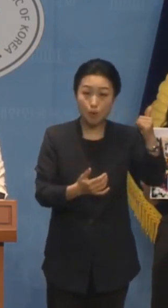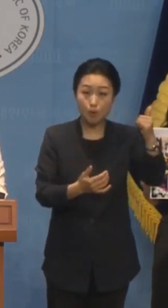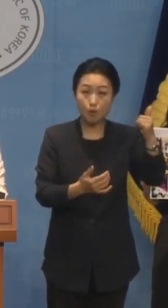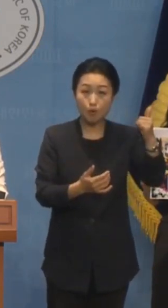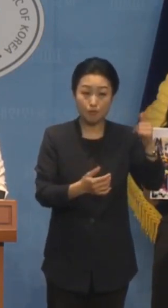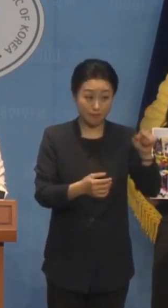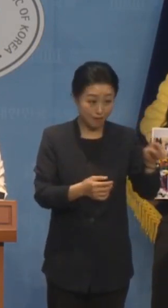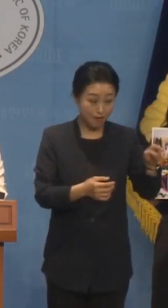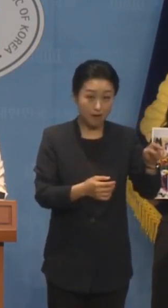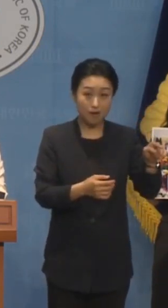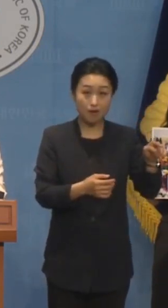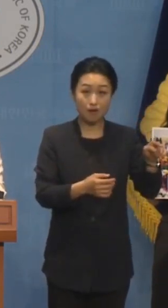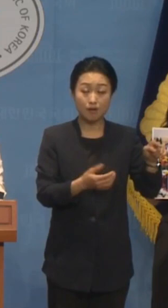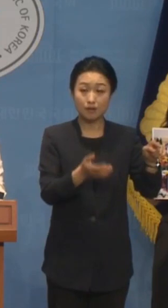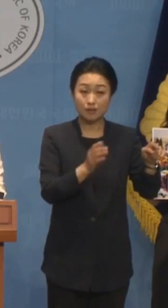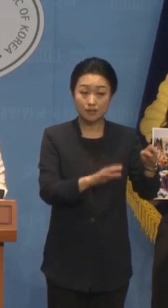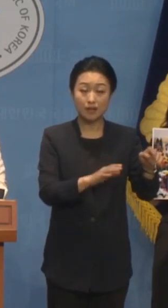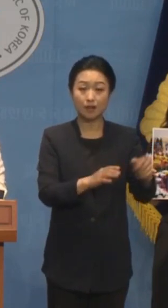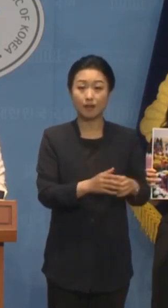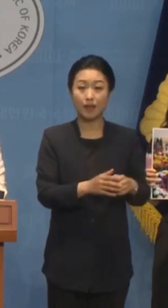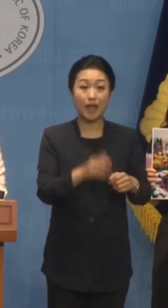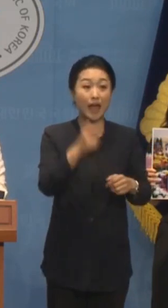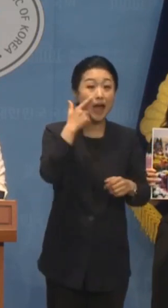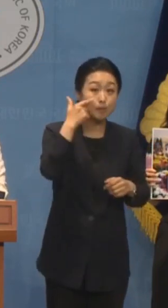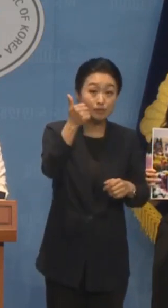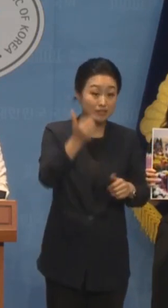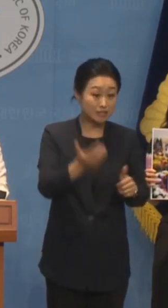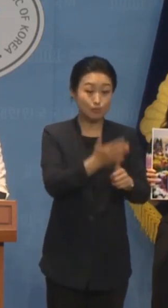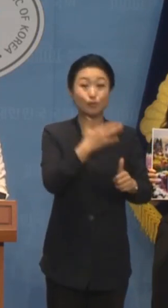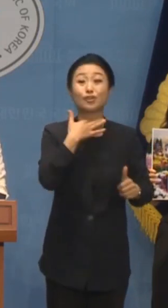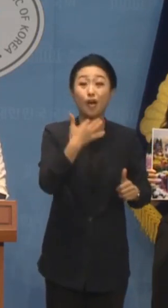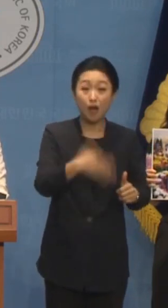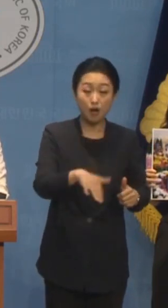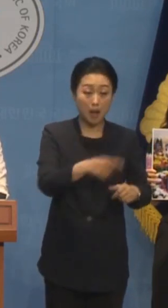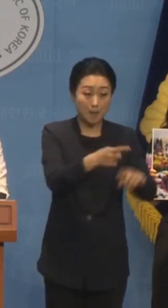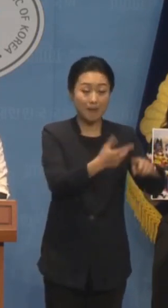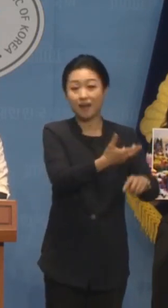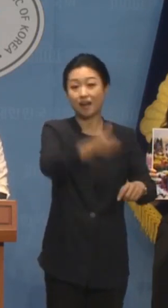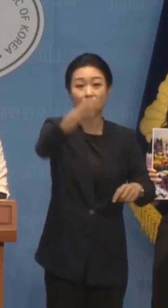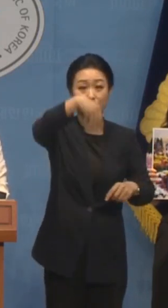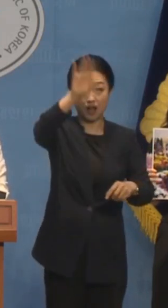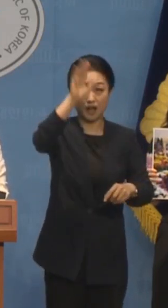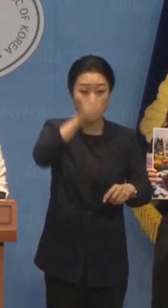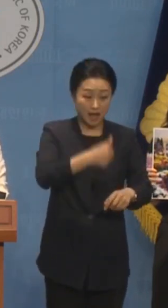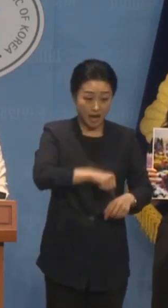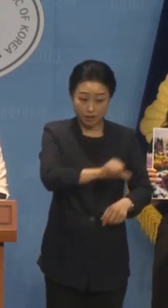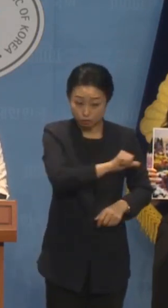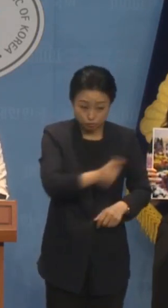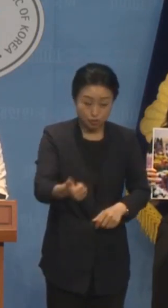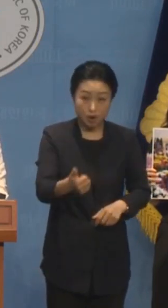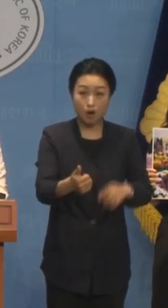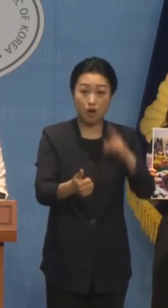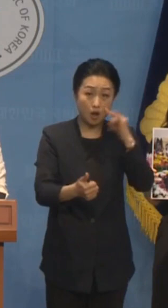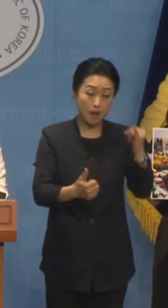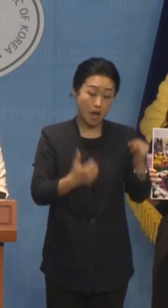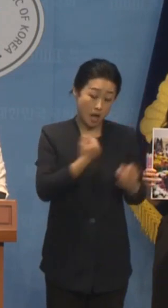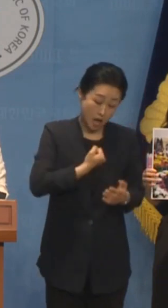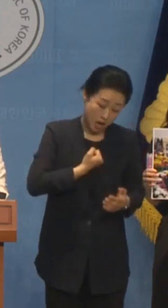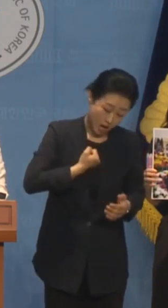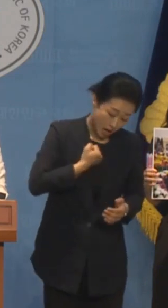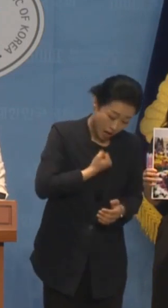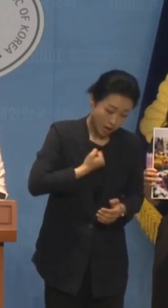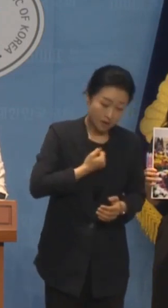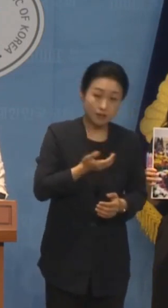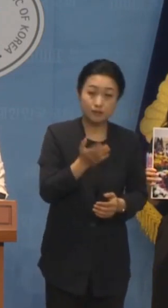양육하지 않던 아빠가 그냥 반을 갖고 가는 일이 생겼습니다. 아이를 잃은 것도 청천벽력인데 또 더